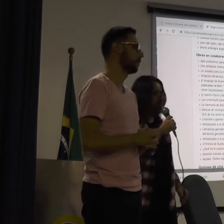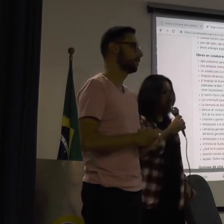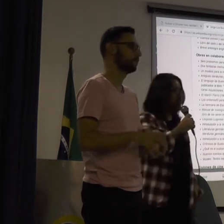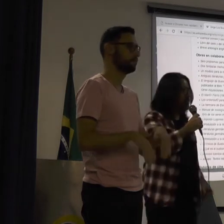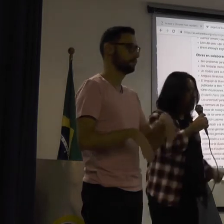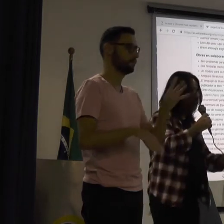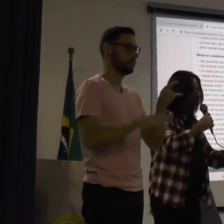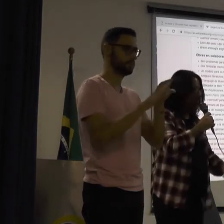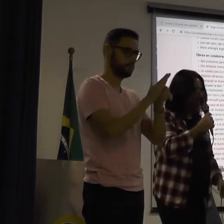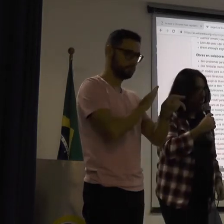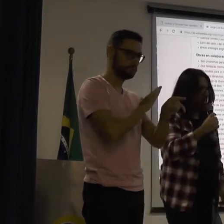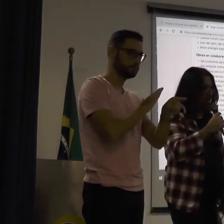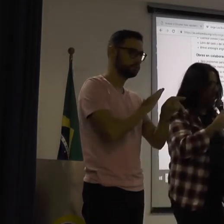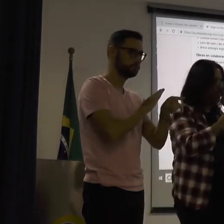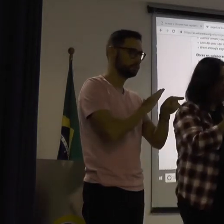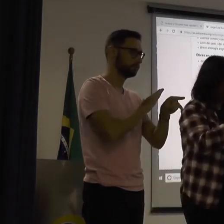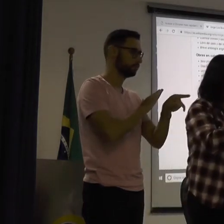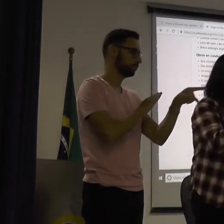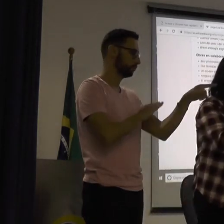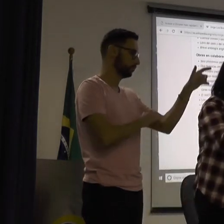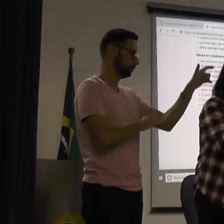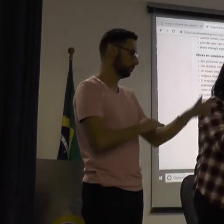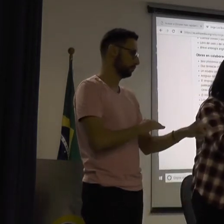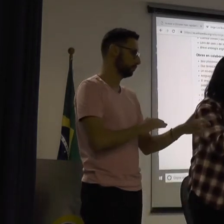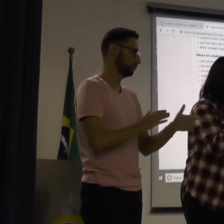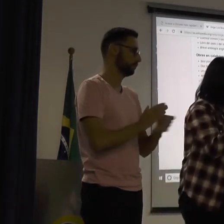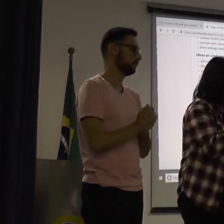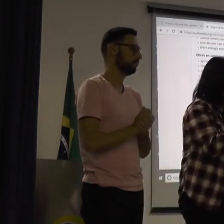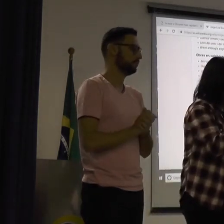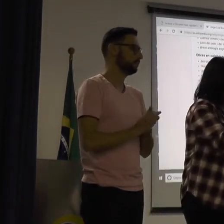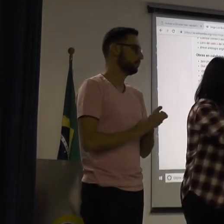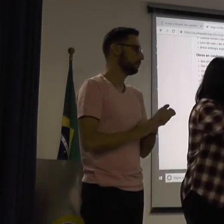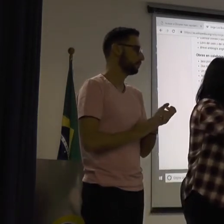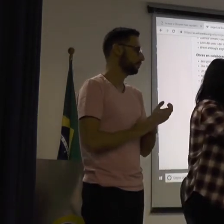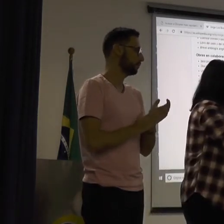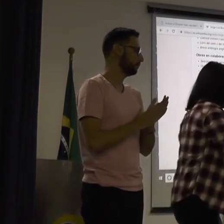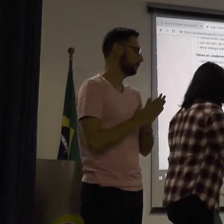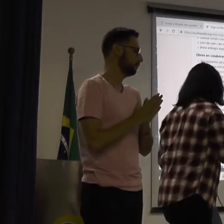Mais perguntas? Andréia, por favor.